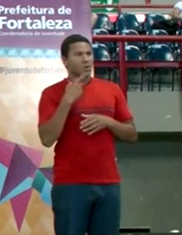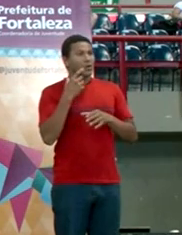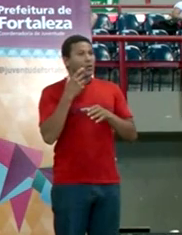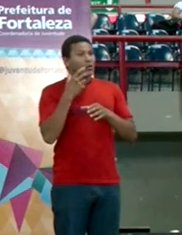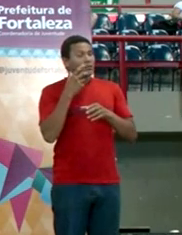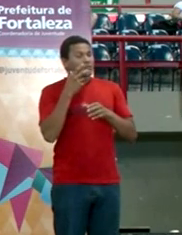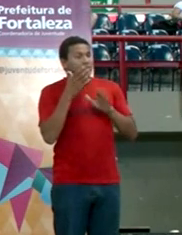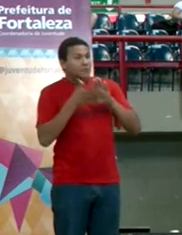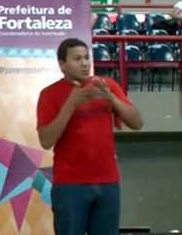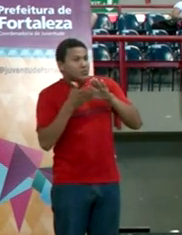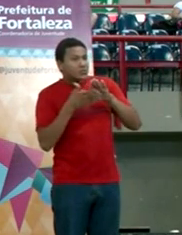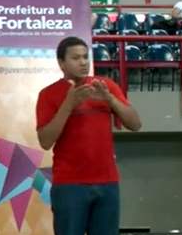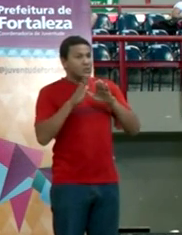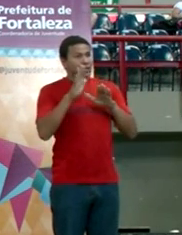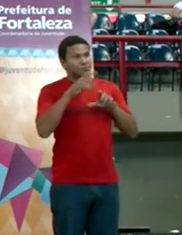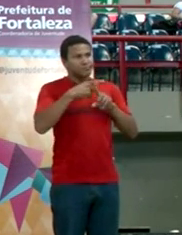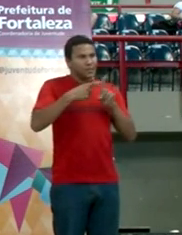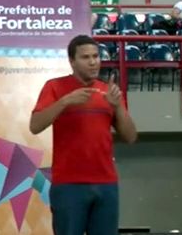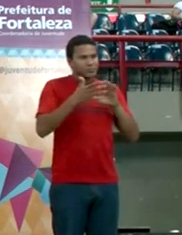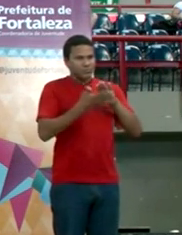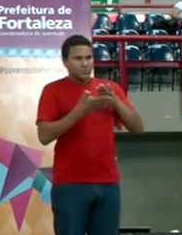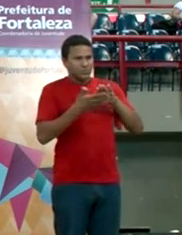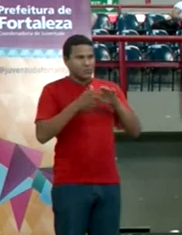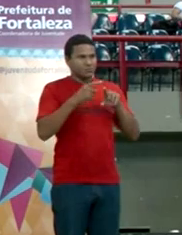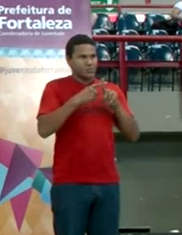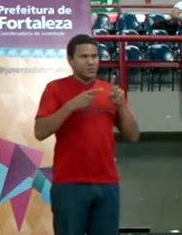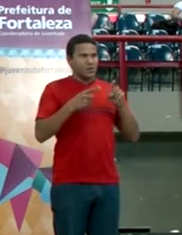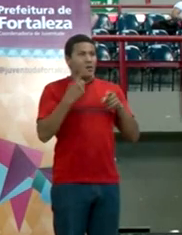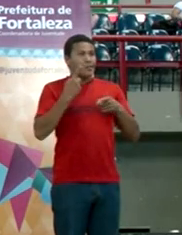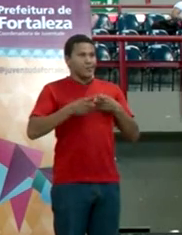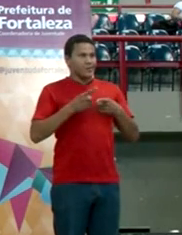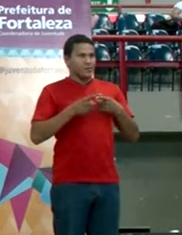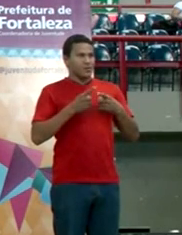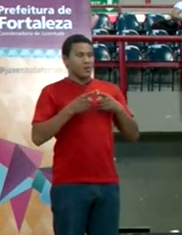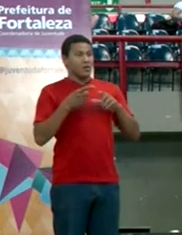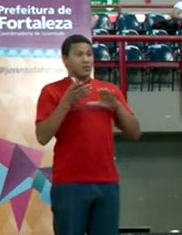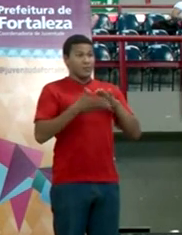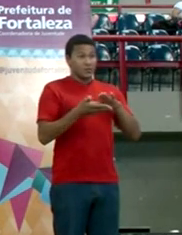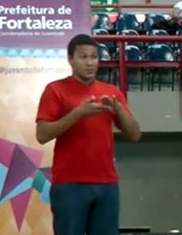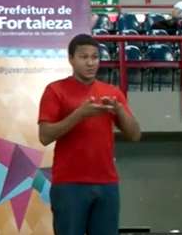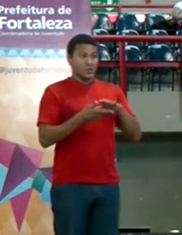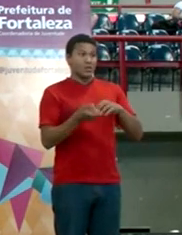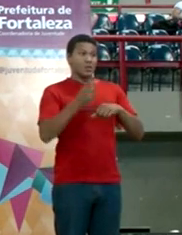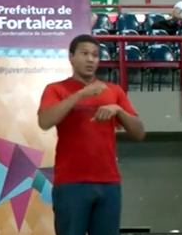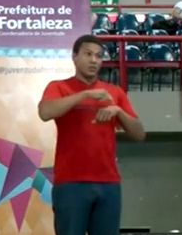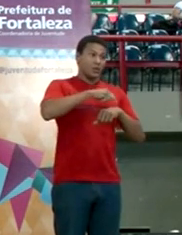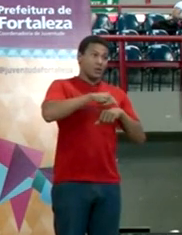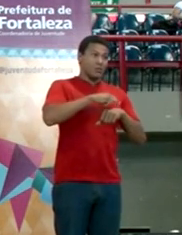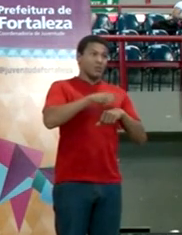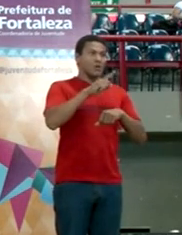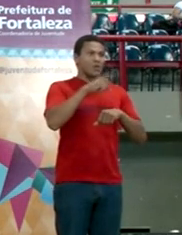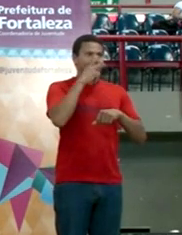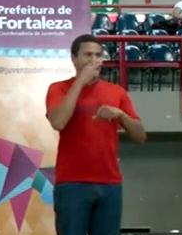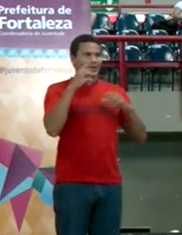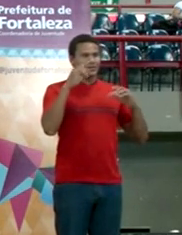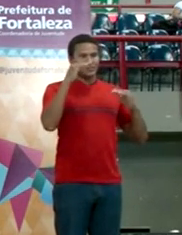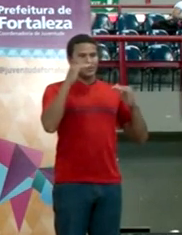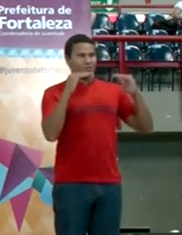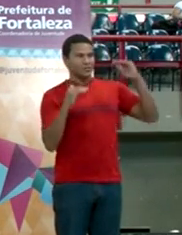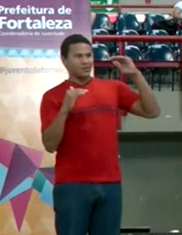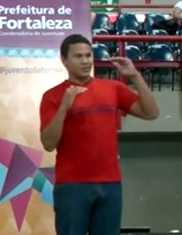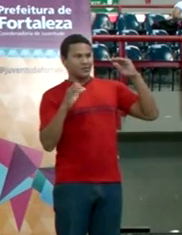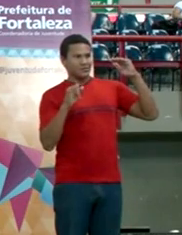Tá certo? Porque velocidade e tempo são grandezas inversamente proporcionais. Então, na hora que eu